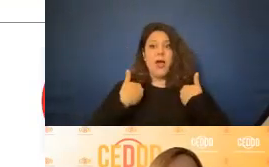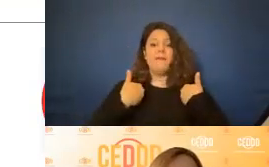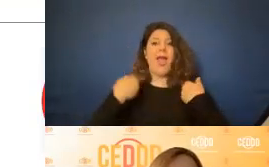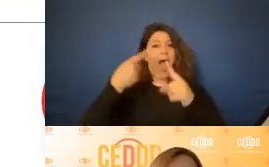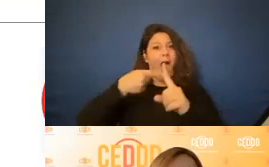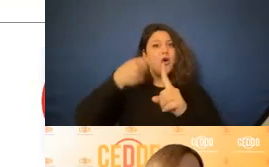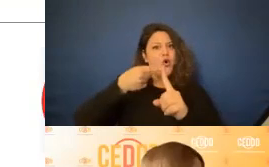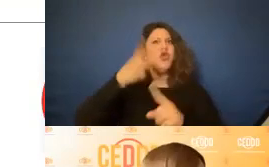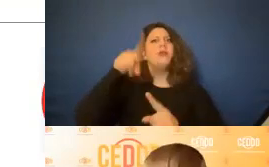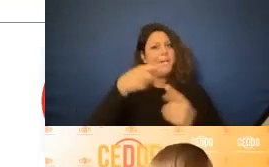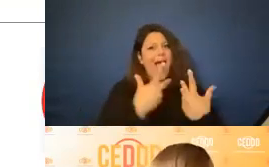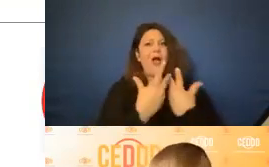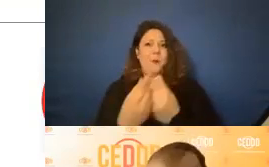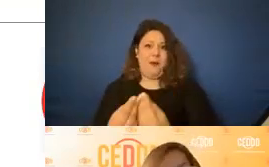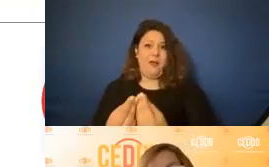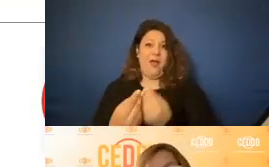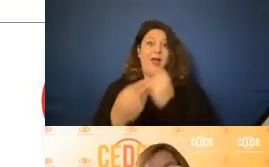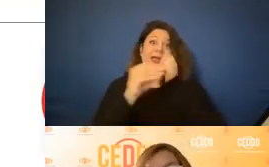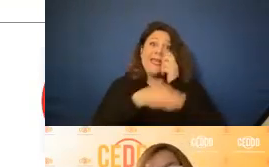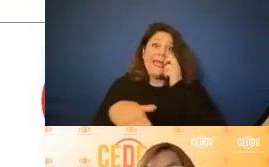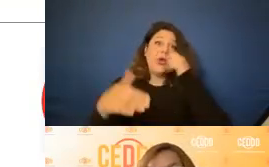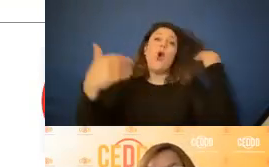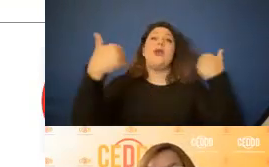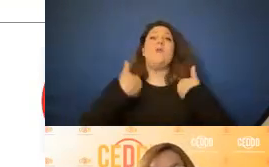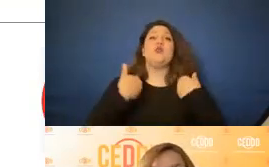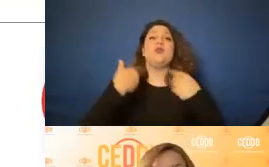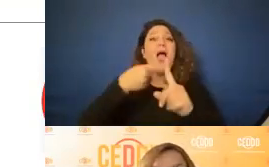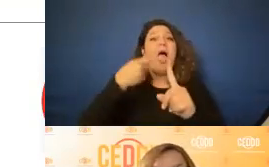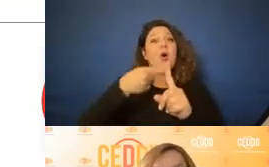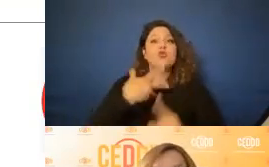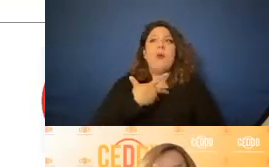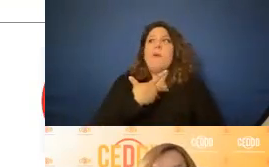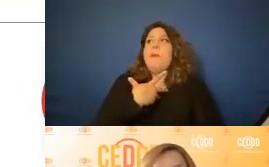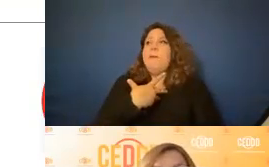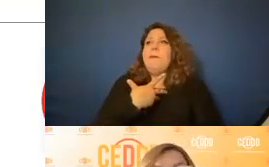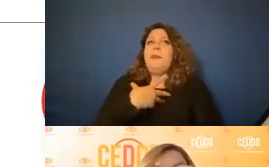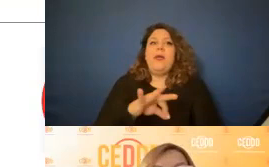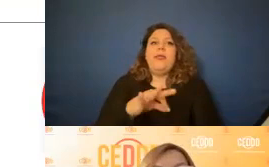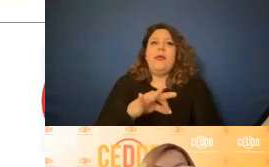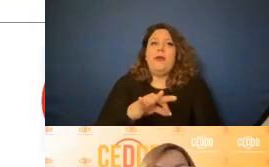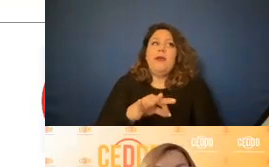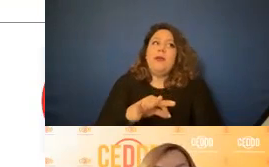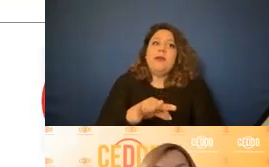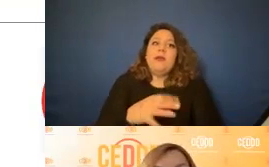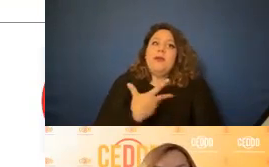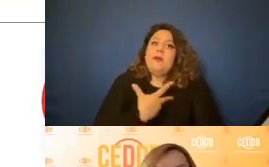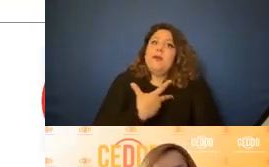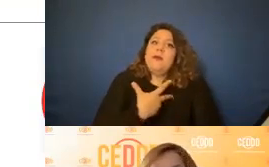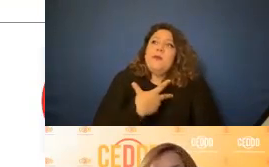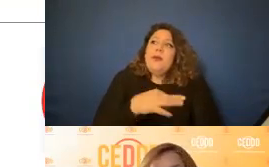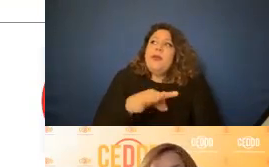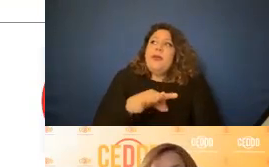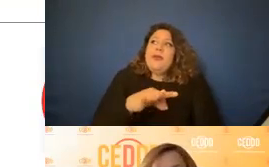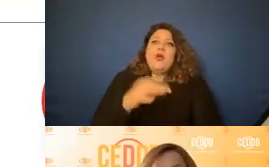ya hemos dicho antes que puede ser porque incluso sea pues esté actuando por lo que ve en casa, por lo que ve en